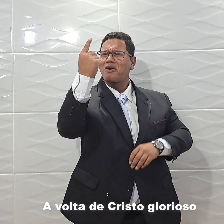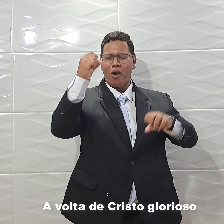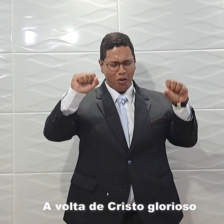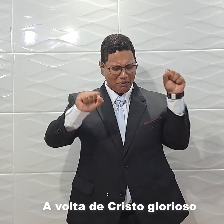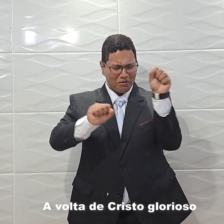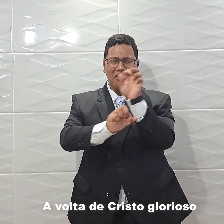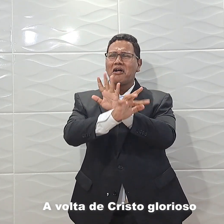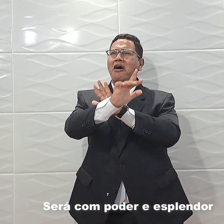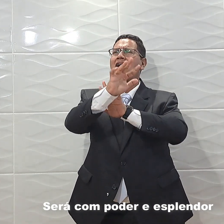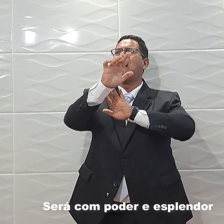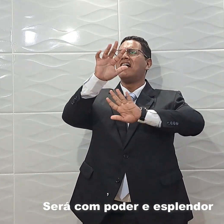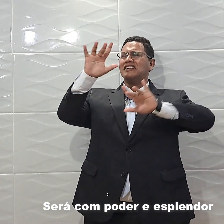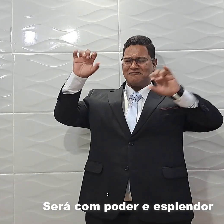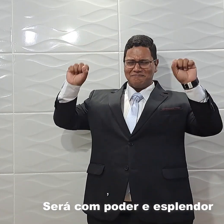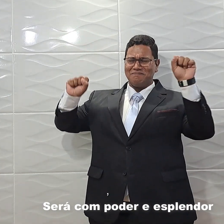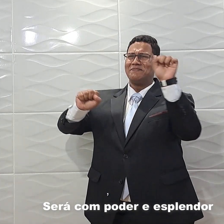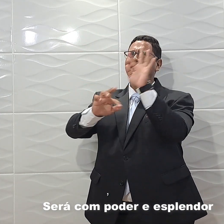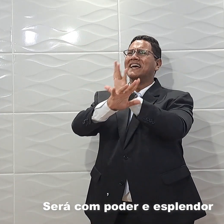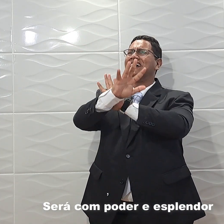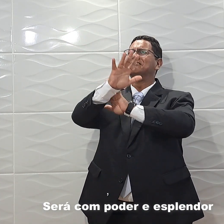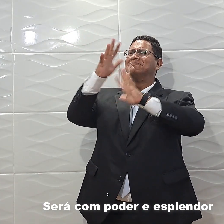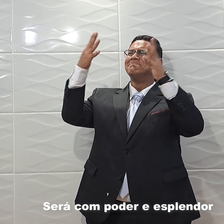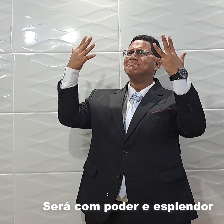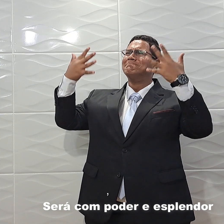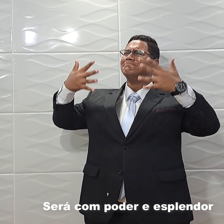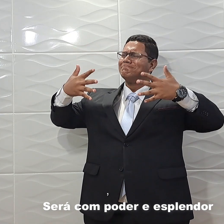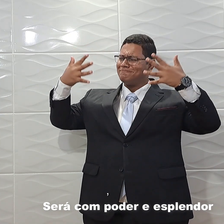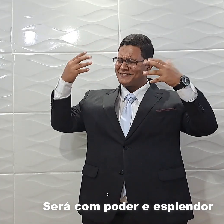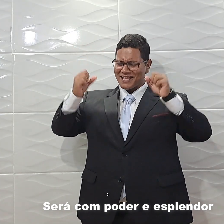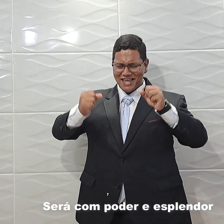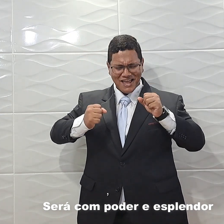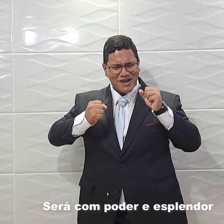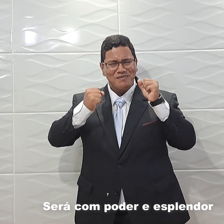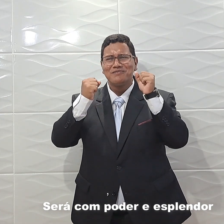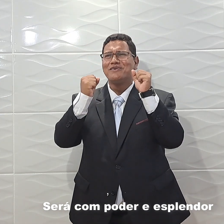Será com poder e esplendor